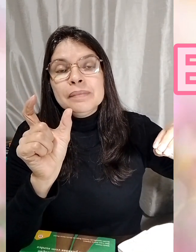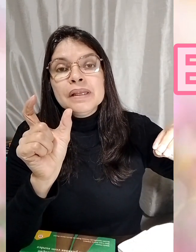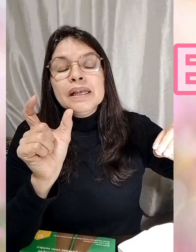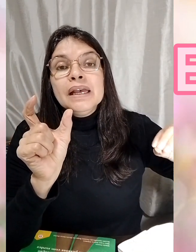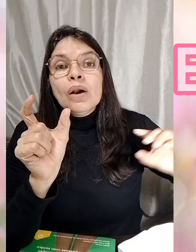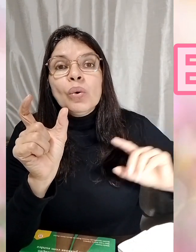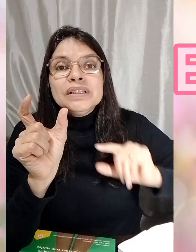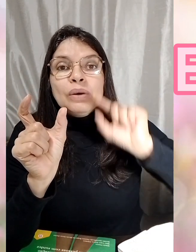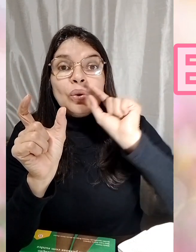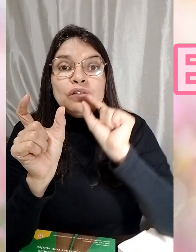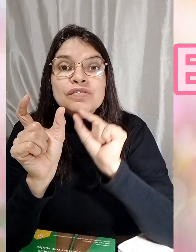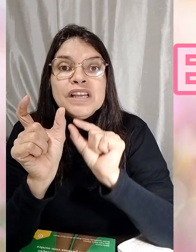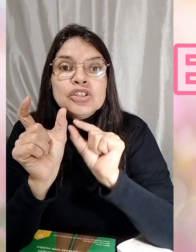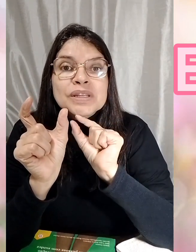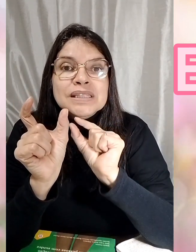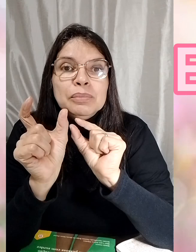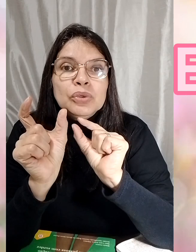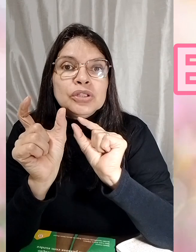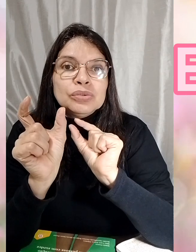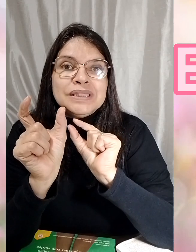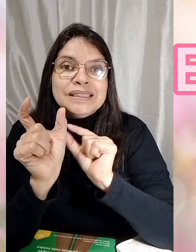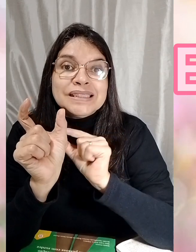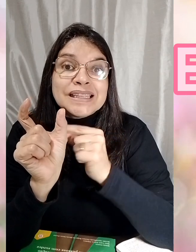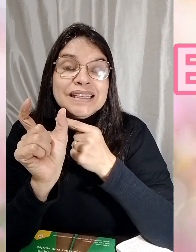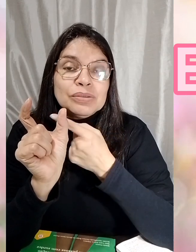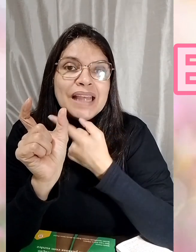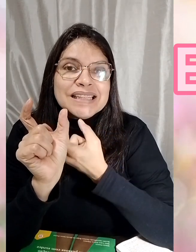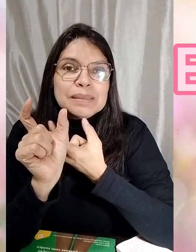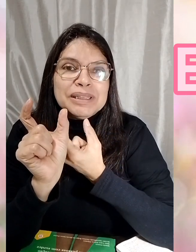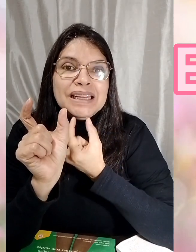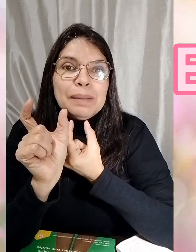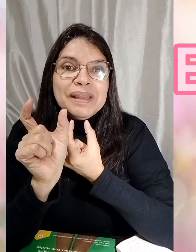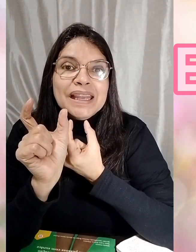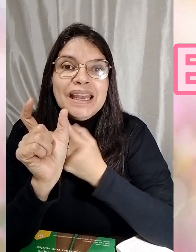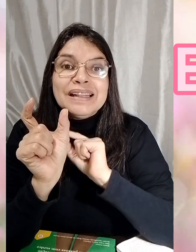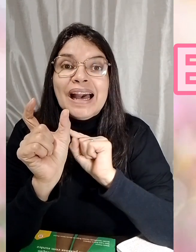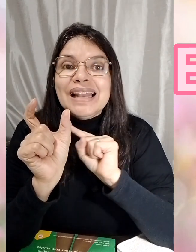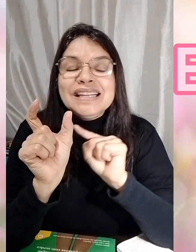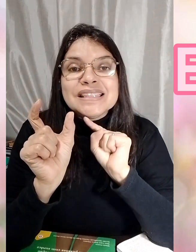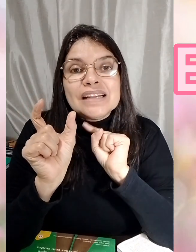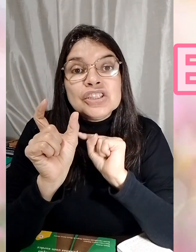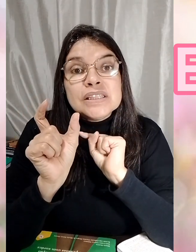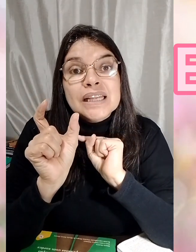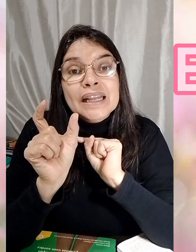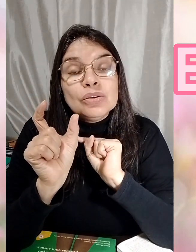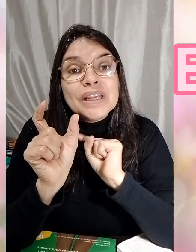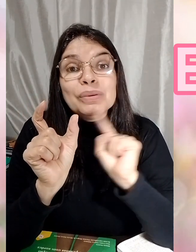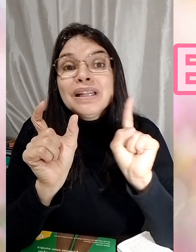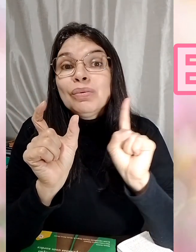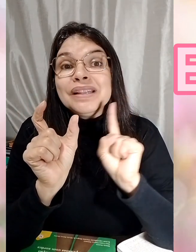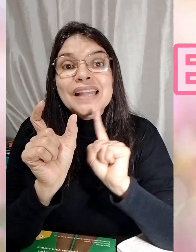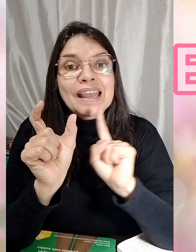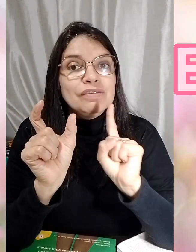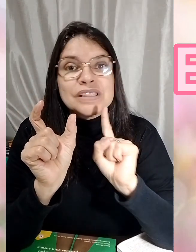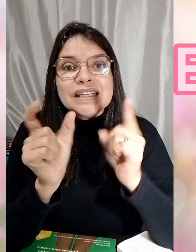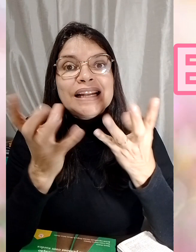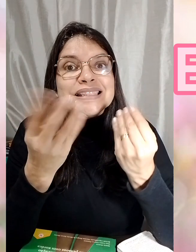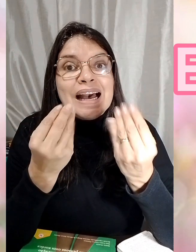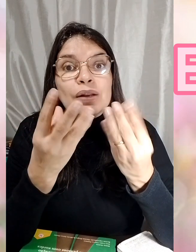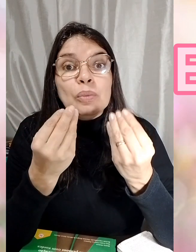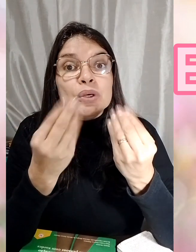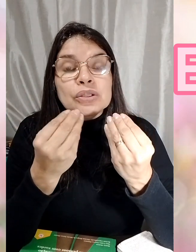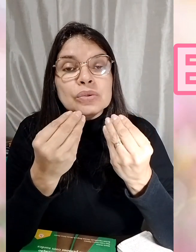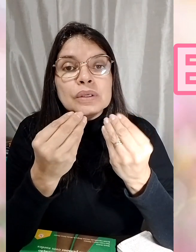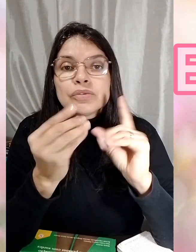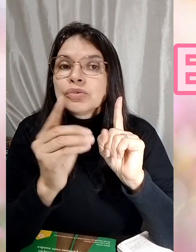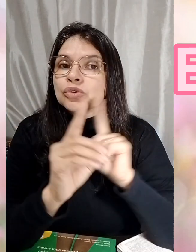tá? Então, quando eu vejo esse muito escrito dessa maneira pequena, ali está dizendo que eu não devo sinalizar